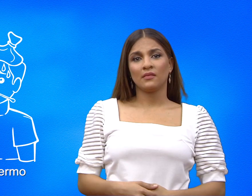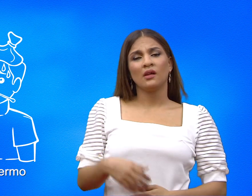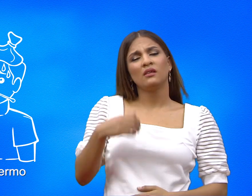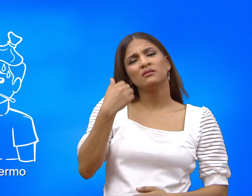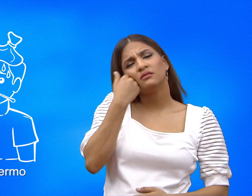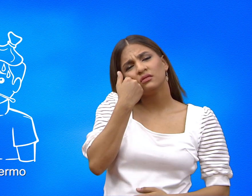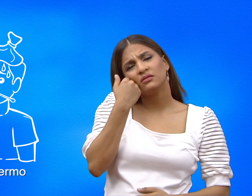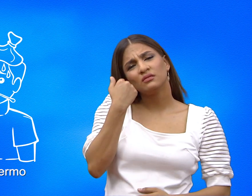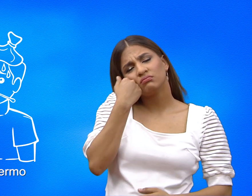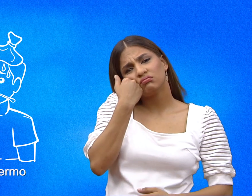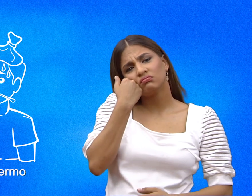enfermo